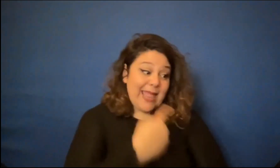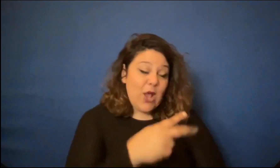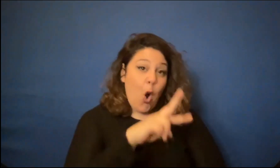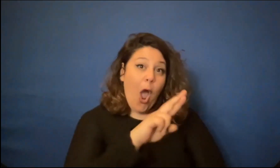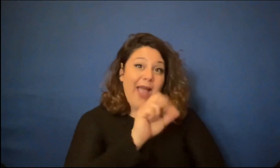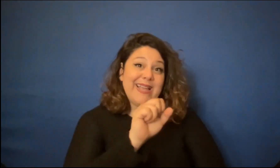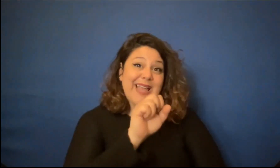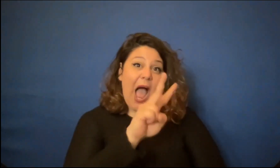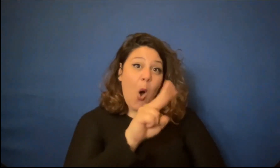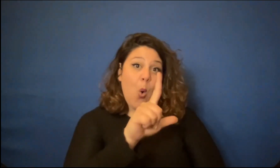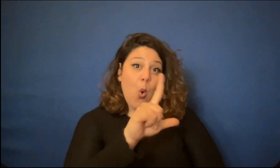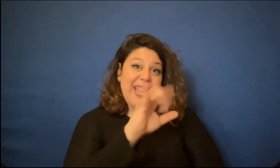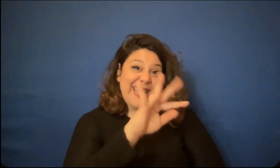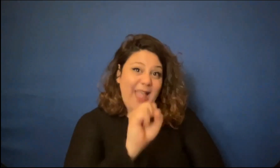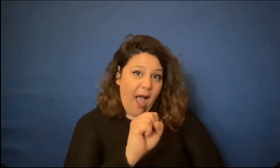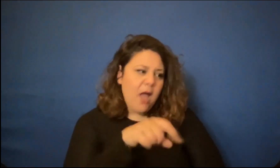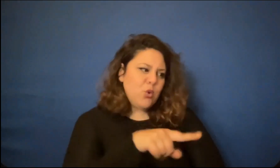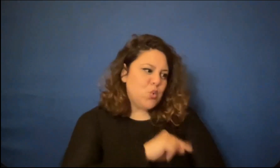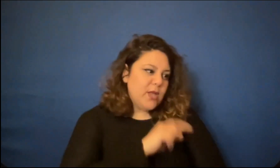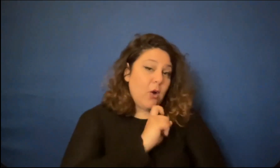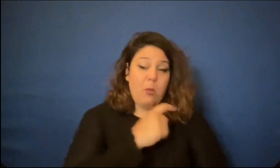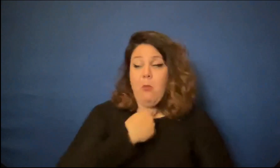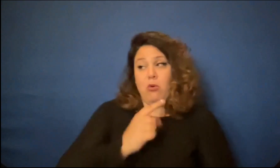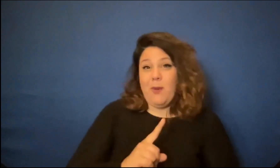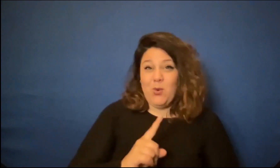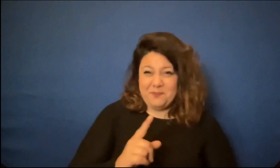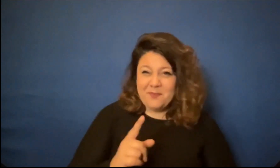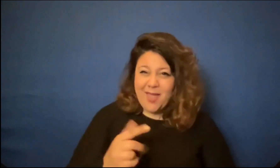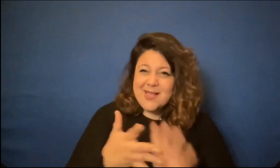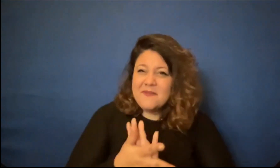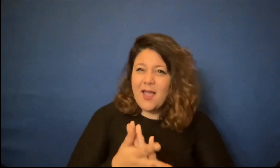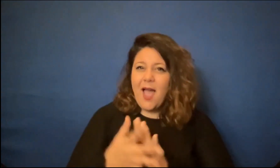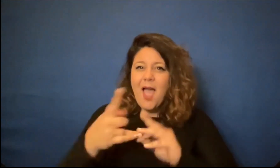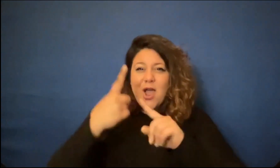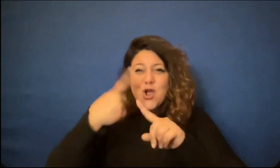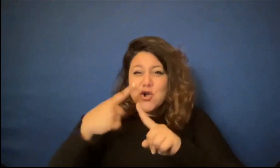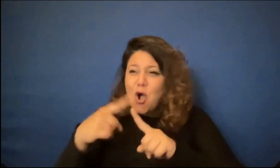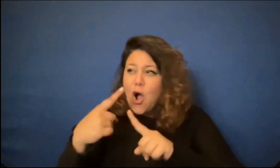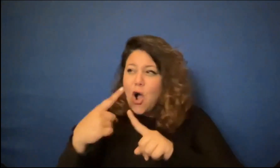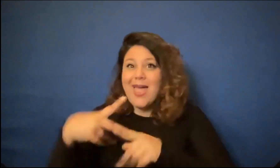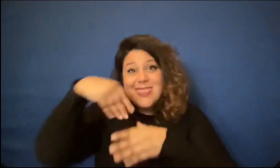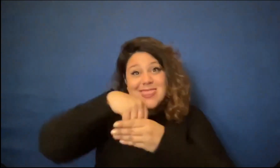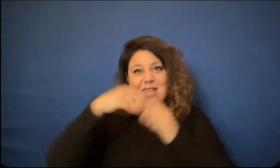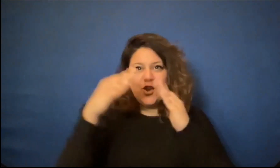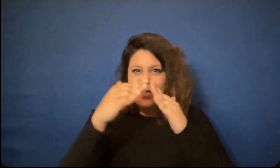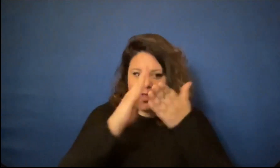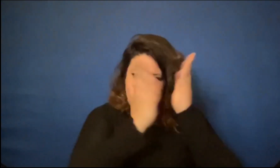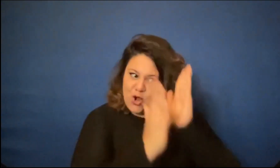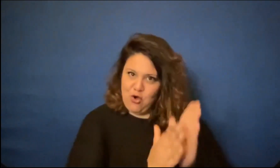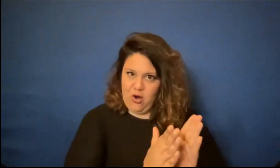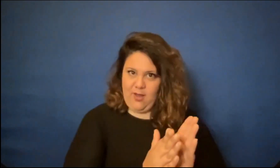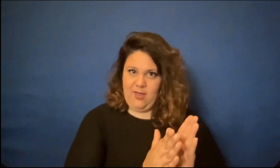tampoco. Entonces, son pequeños matices, pequeñas cosas que hay que cortarlas en casa y saber lo que tienes en casa.